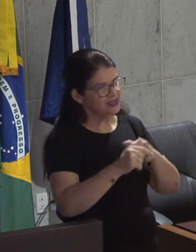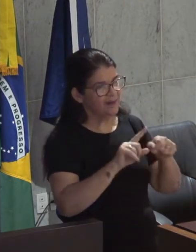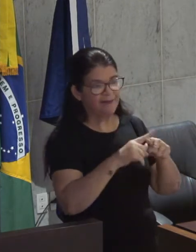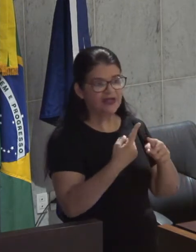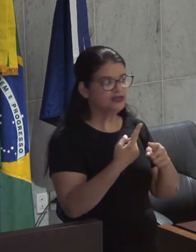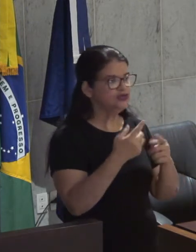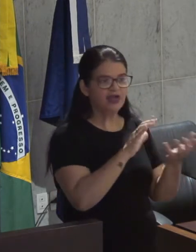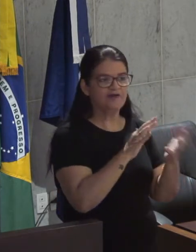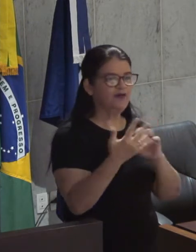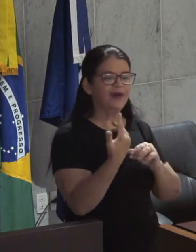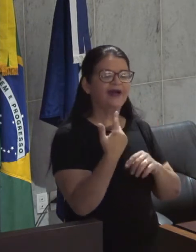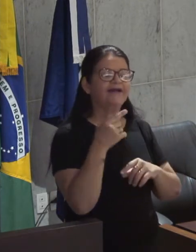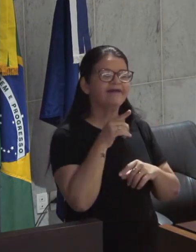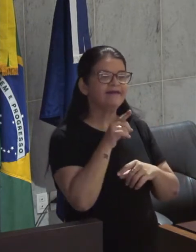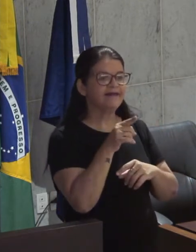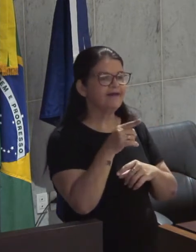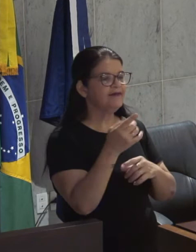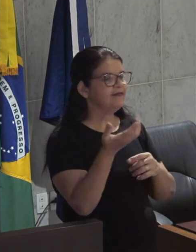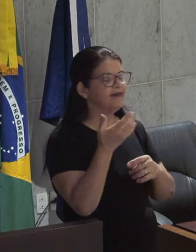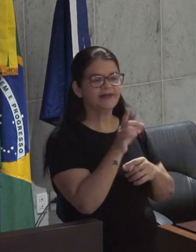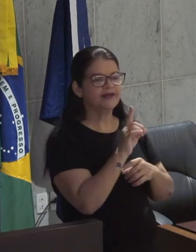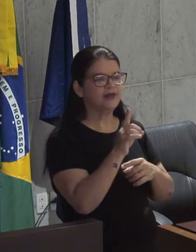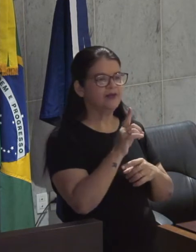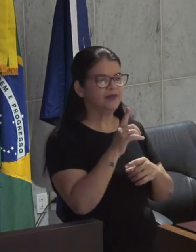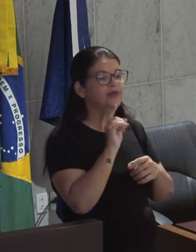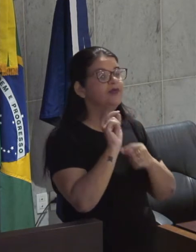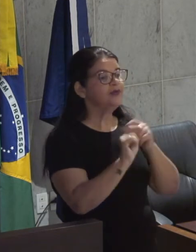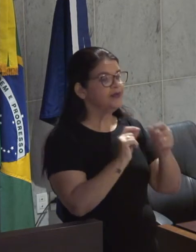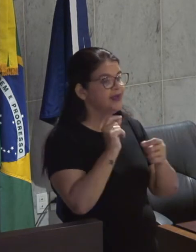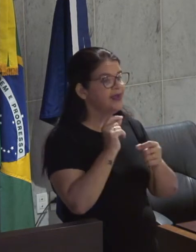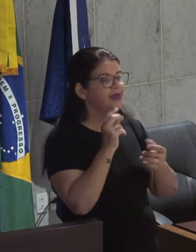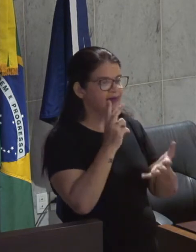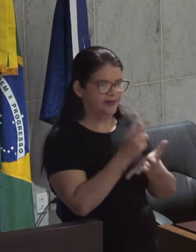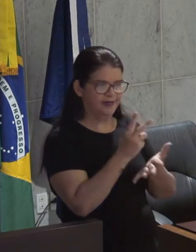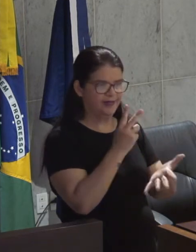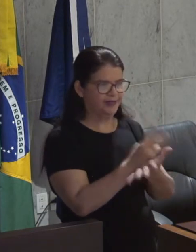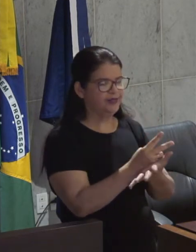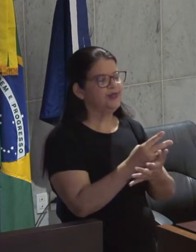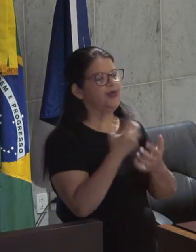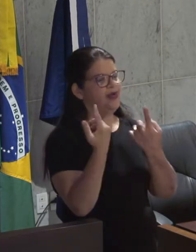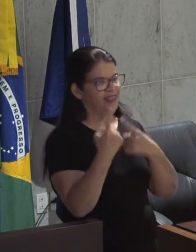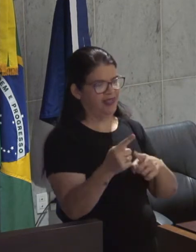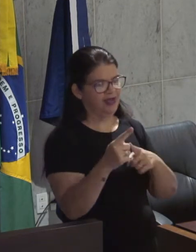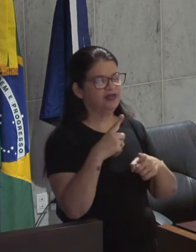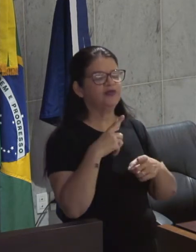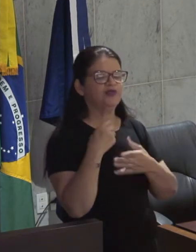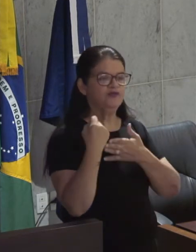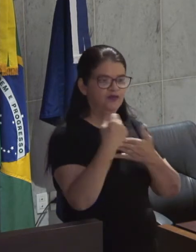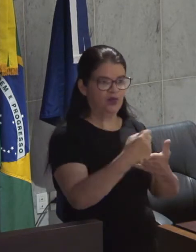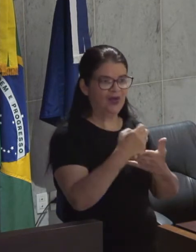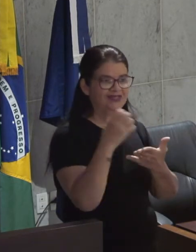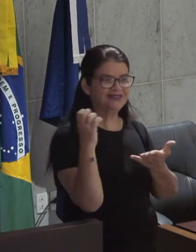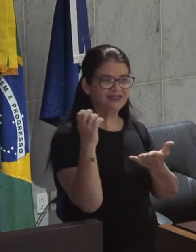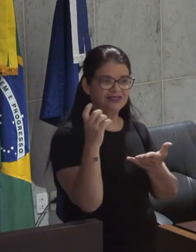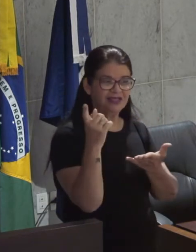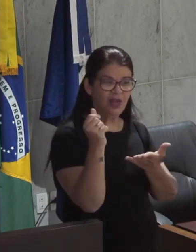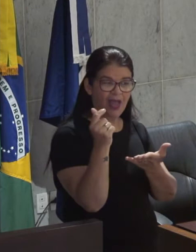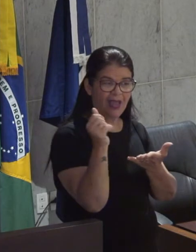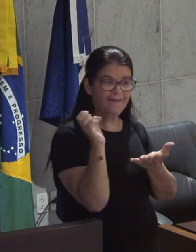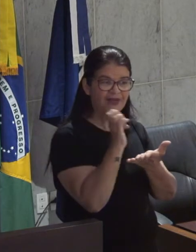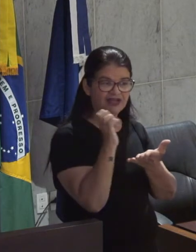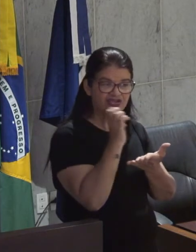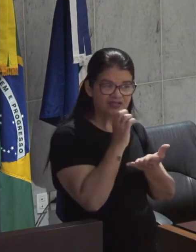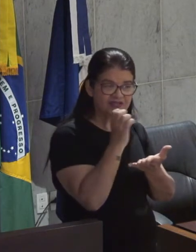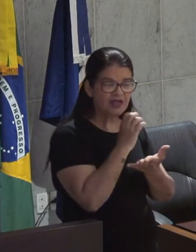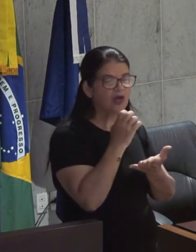que ele queria? Ele não se conformou e continuou nos atacando. Quando foi no auxílio emergencial de R$600 que nós